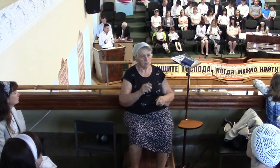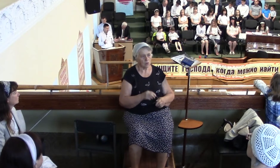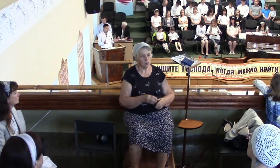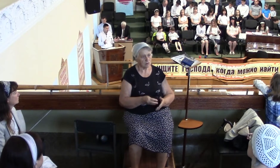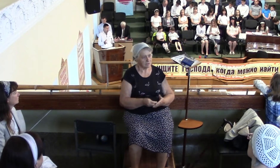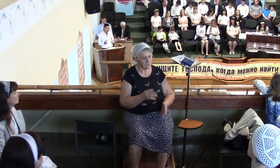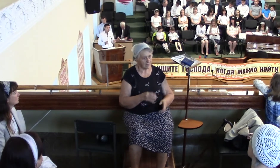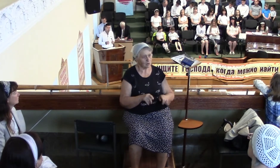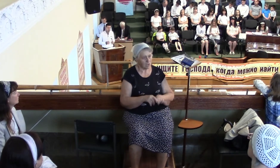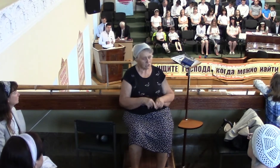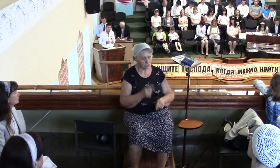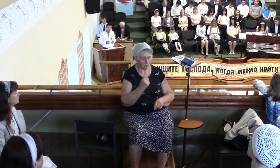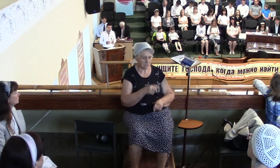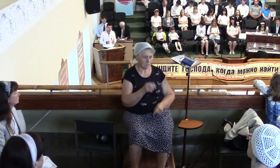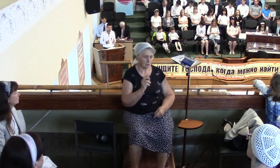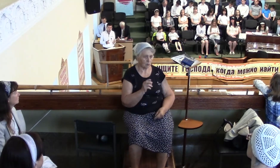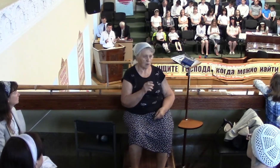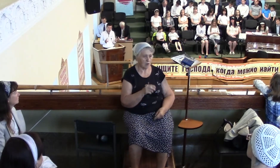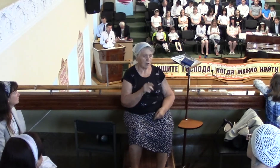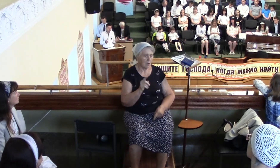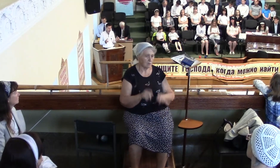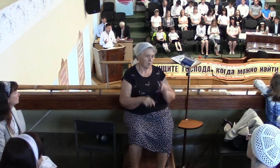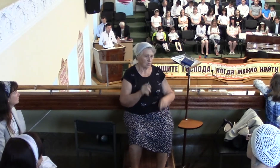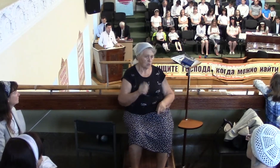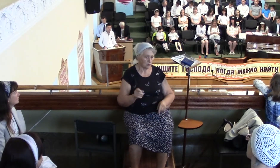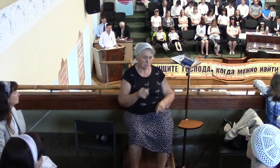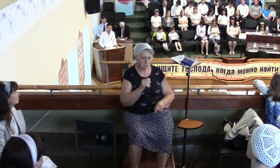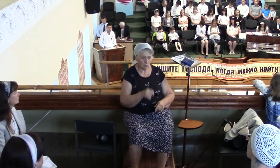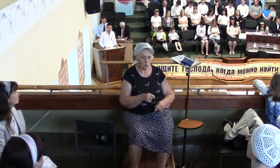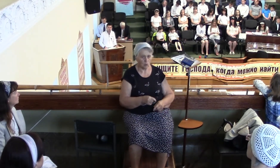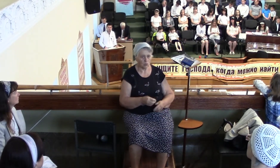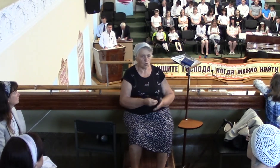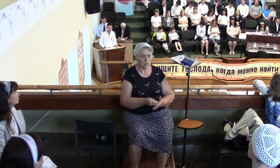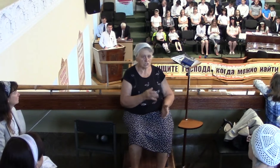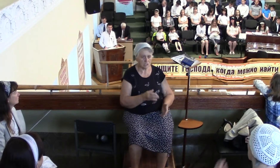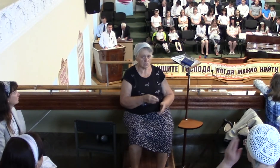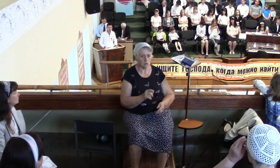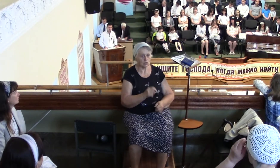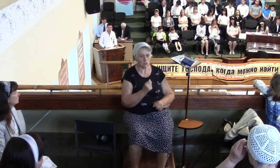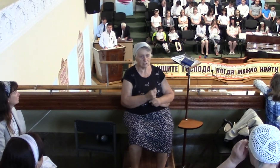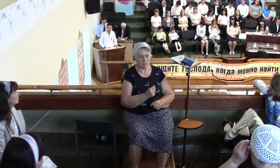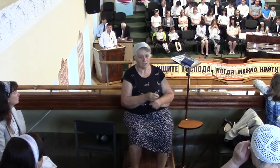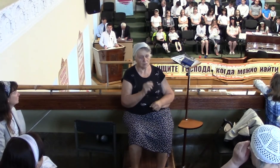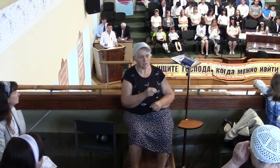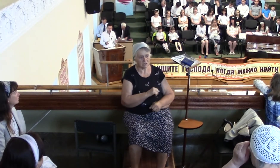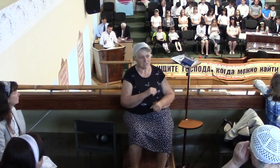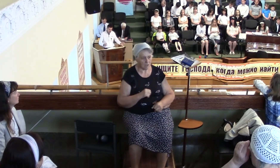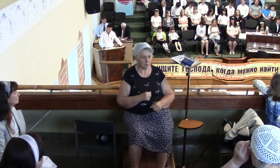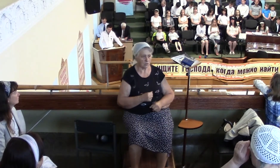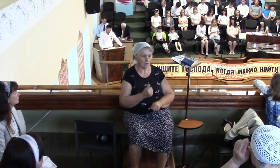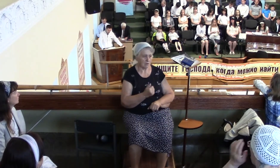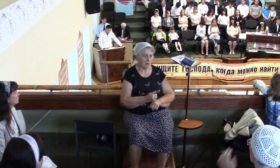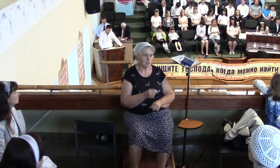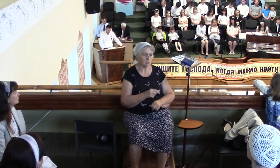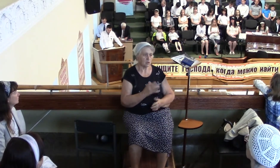его глазах. Порой люди не могут оценить по достоинству то, что соделал Бог. Но на самом деле самое ценное, что